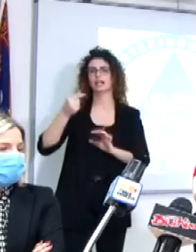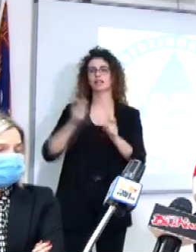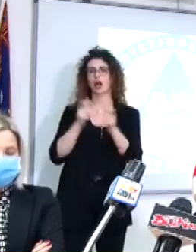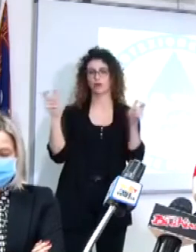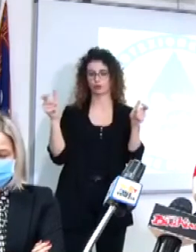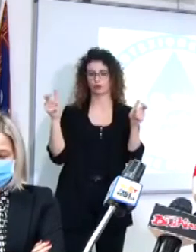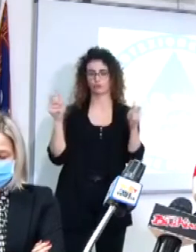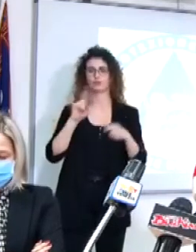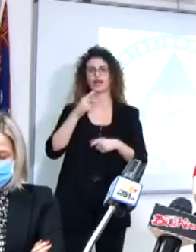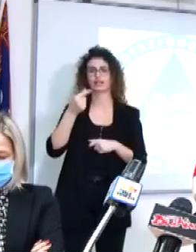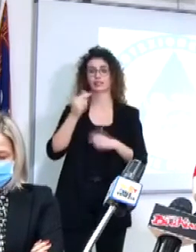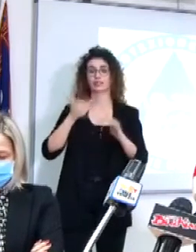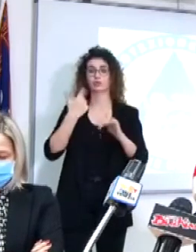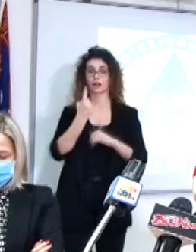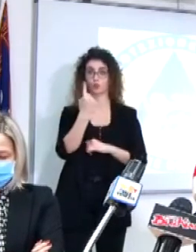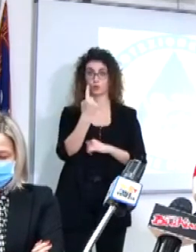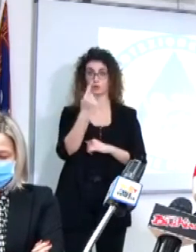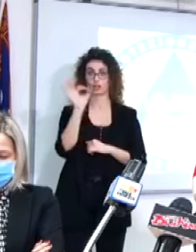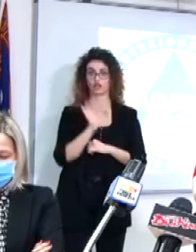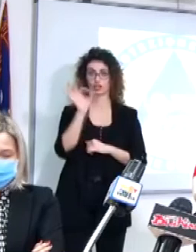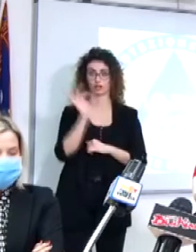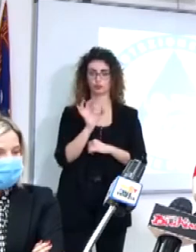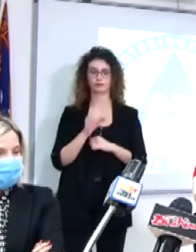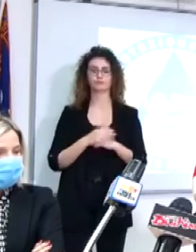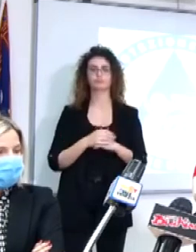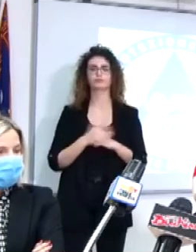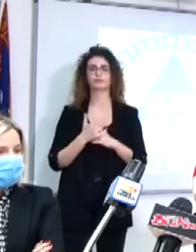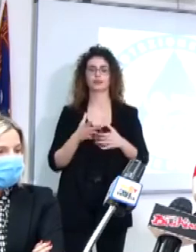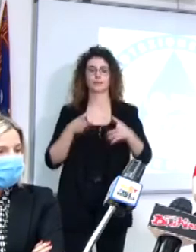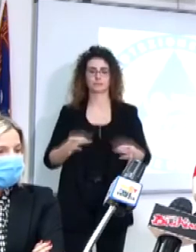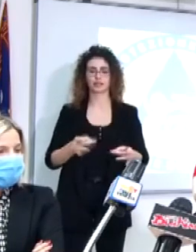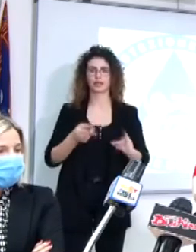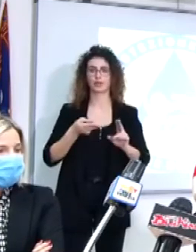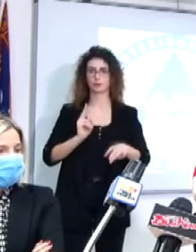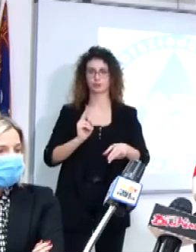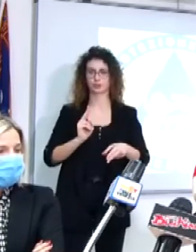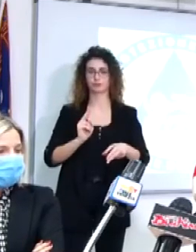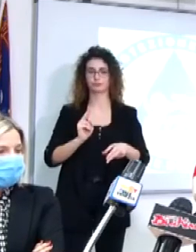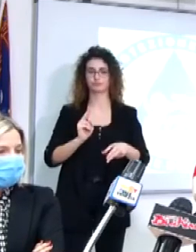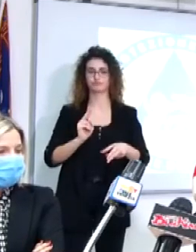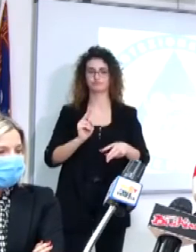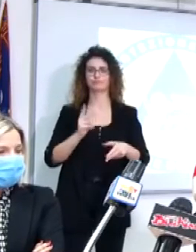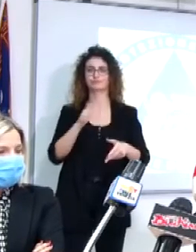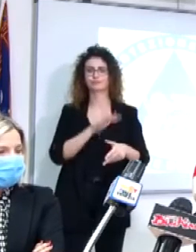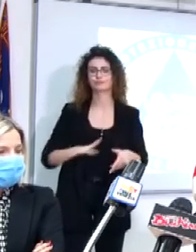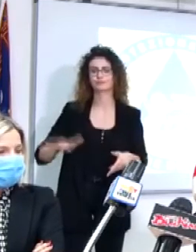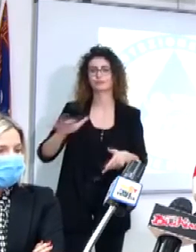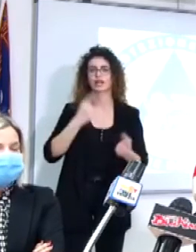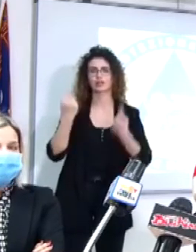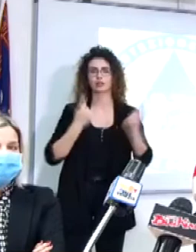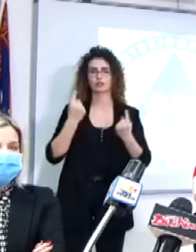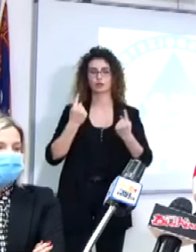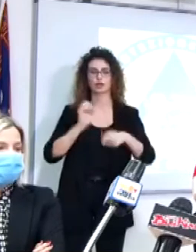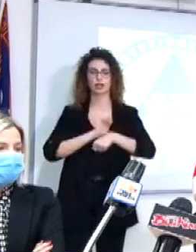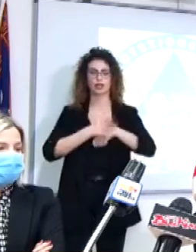superato l'uno è aumentata l'incidenza e questo ci porta in uno scenario epidemiologico differente